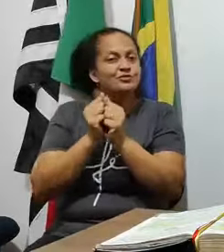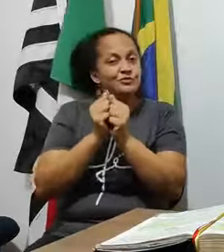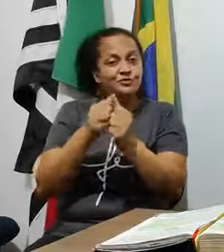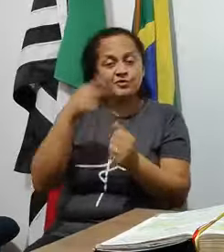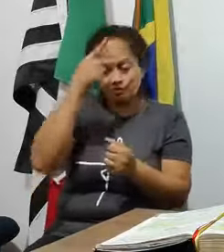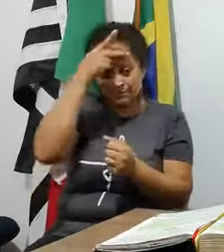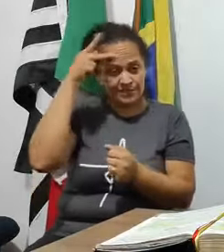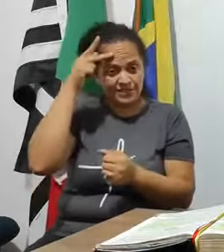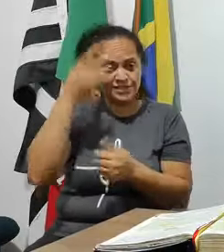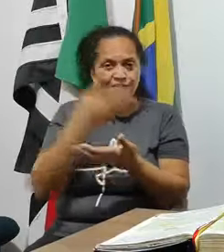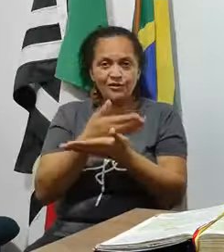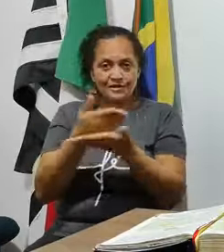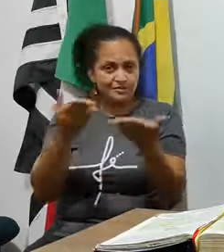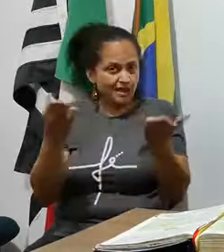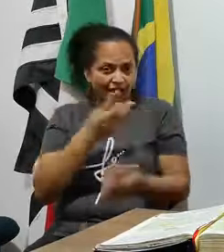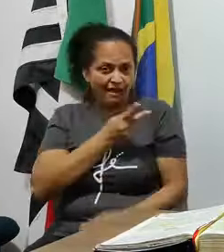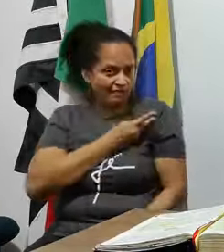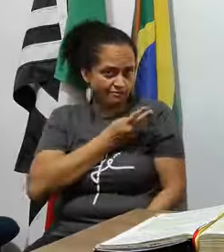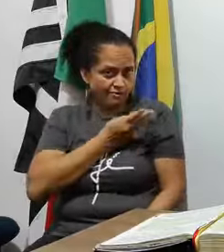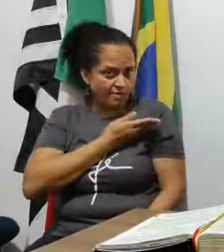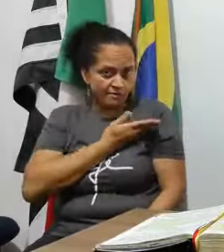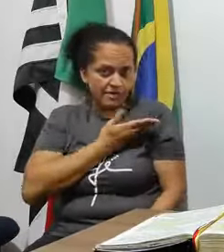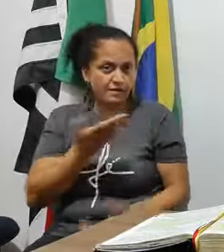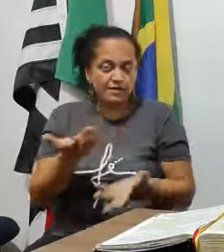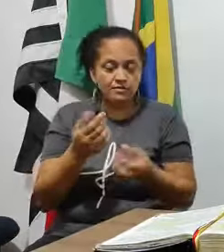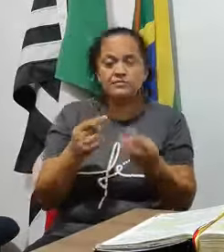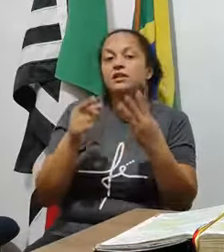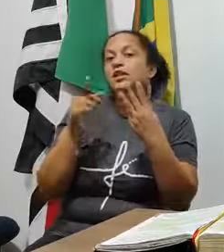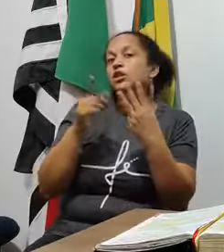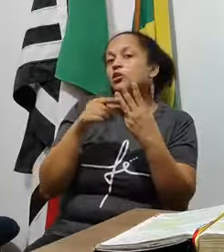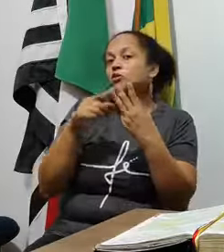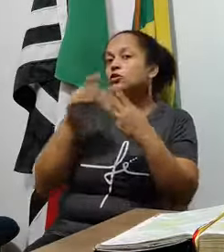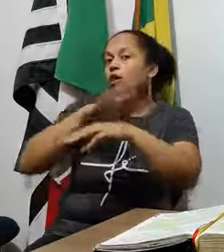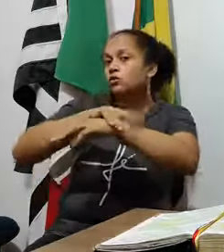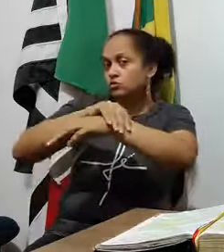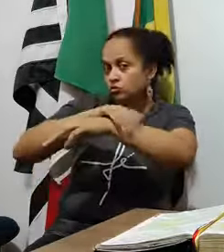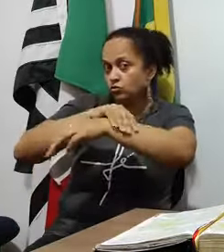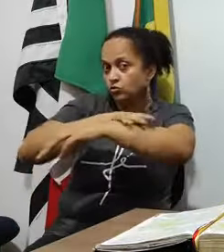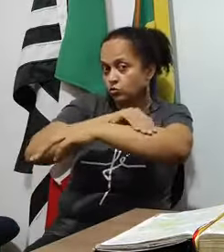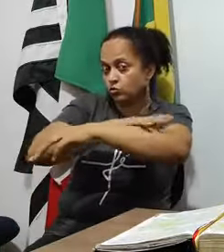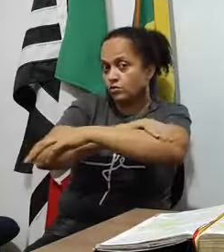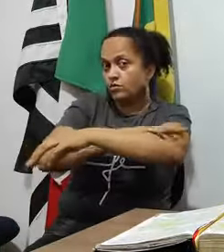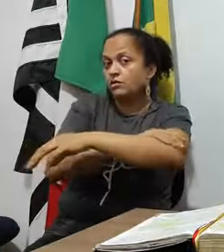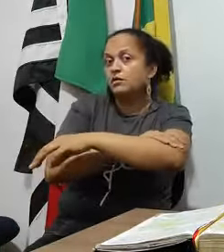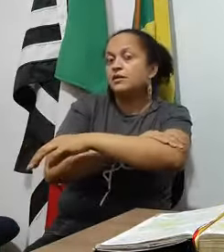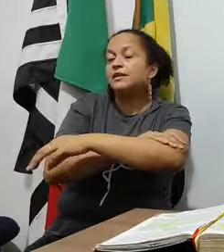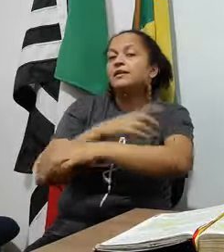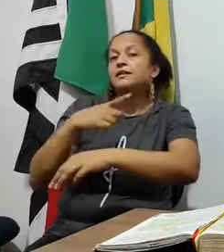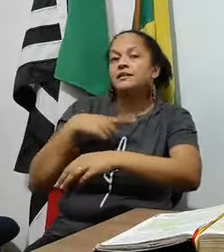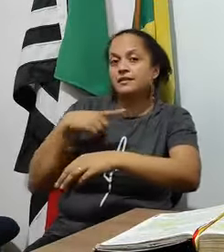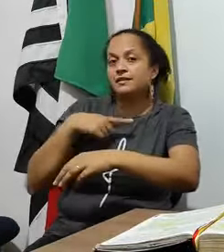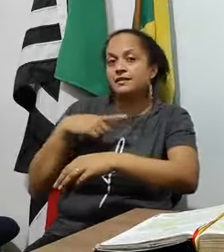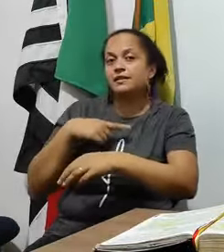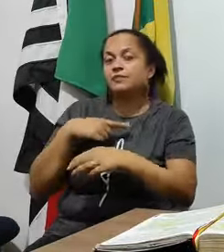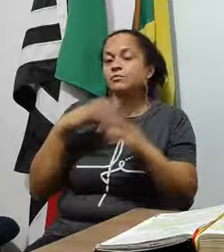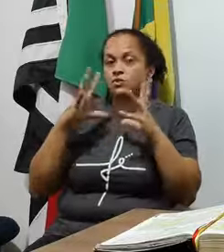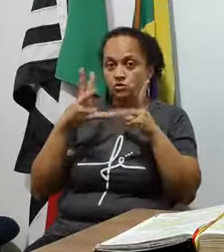volta, com o próximo. E com o nosso corpo, os 5 órgãos do sentido,